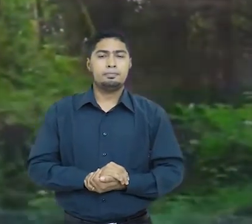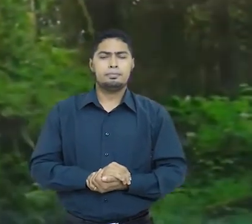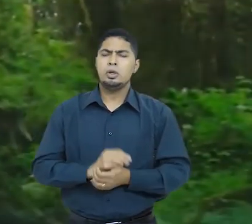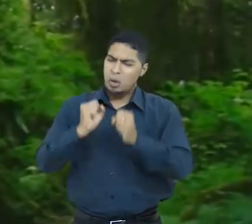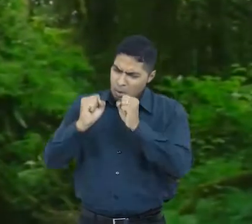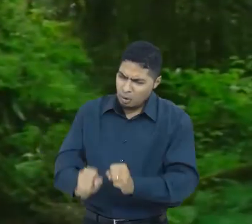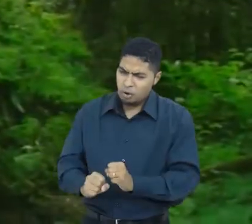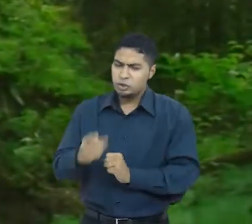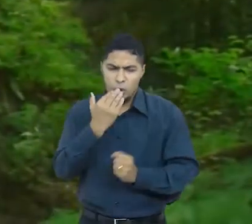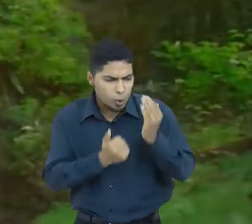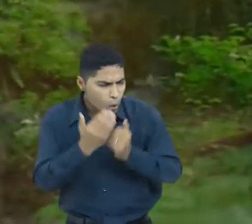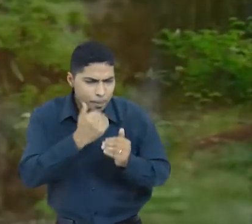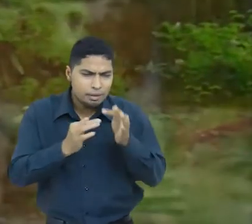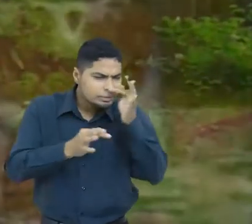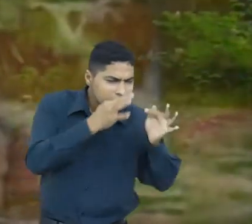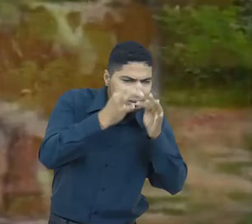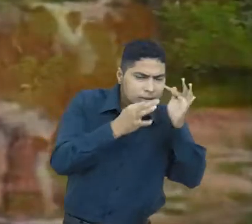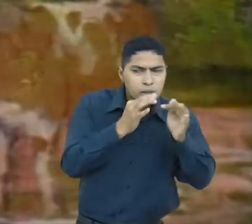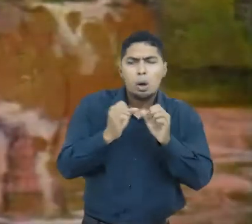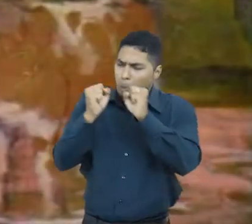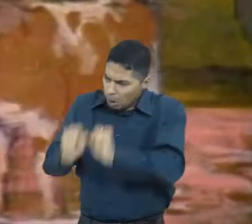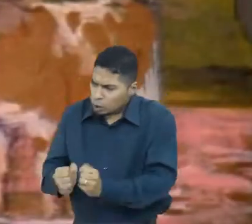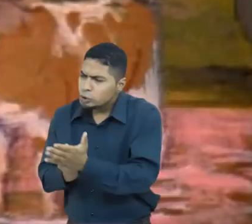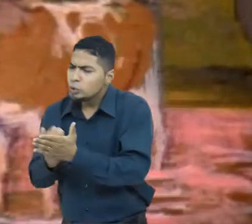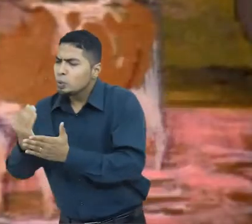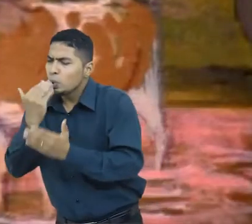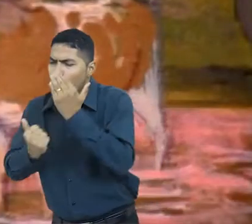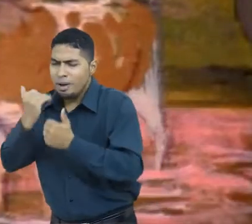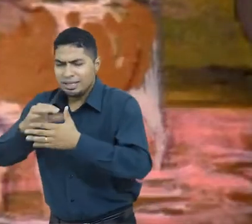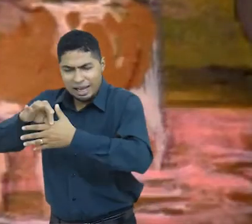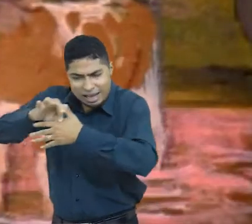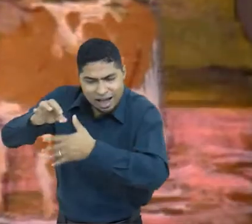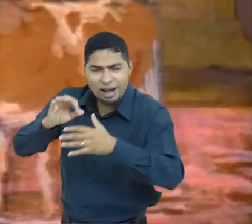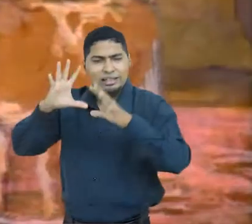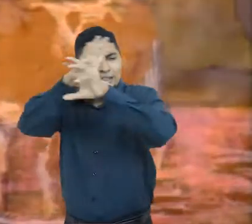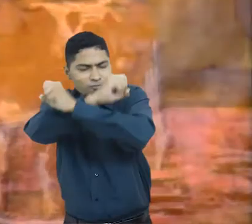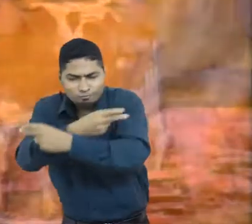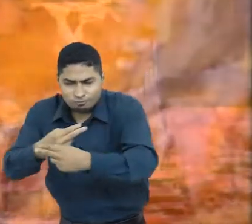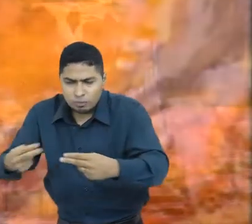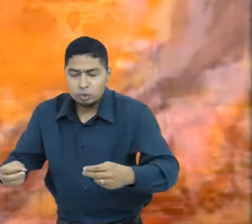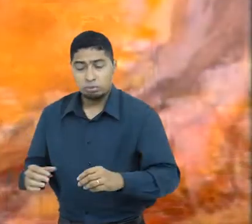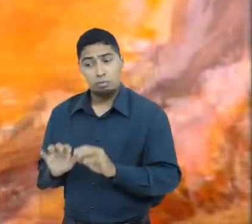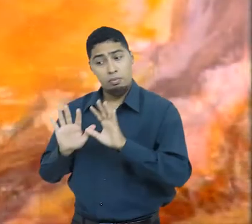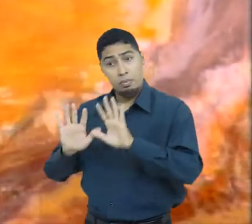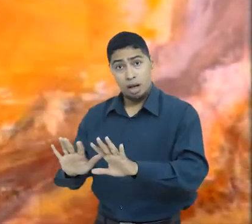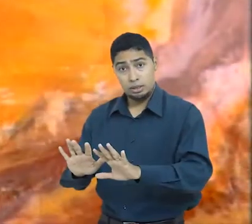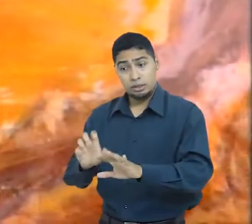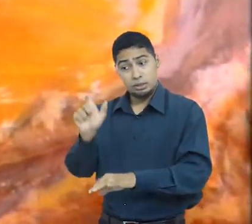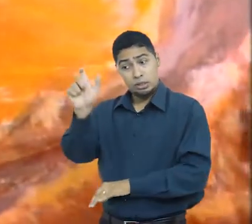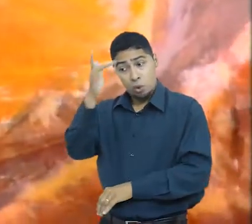Continuem a comer plantas, comecem a se alimentar da carne dos animais. Quem matar outro ser humano